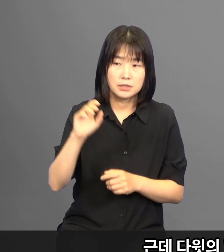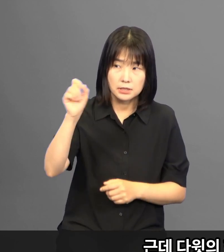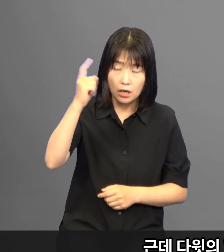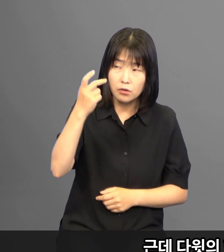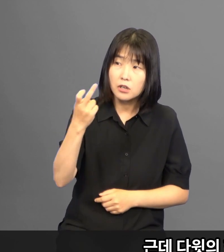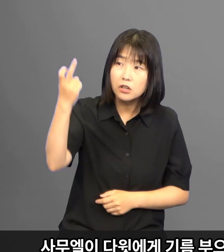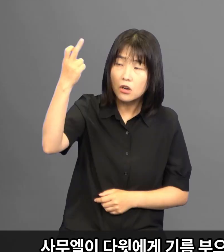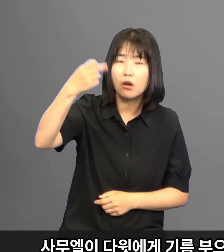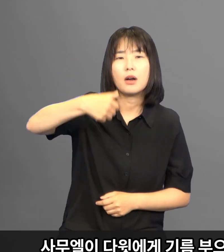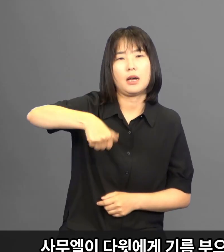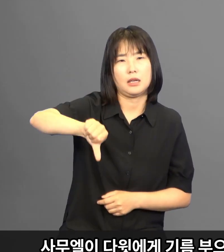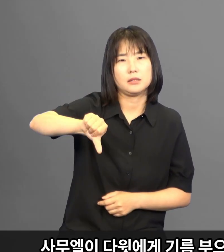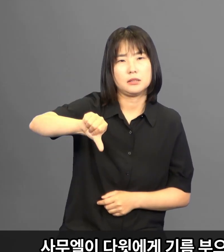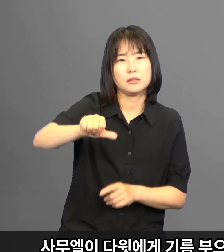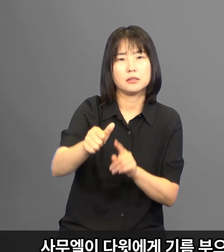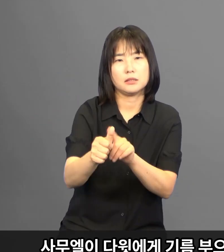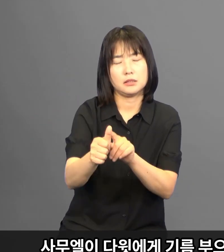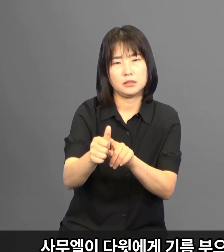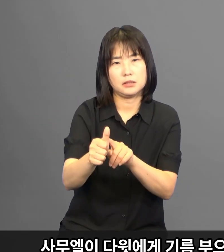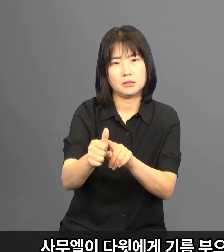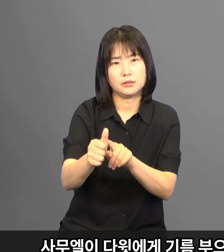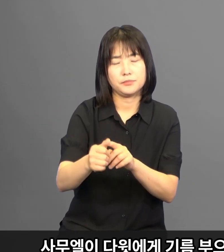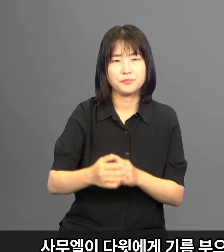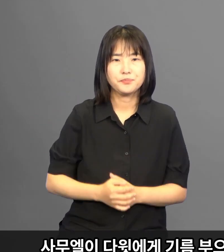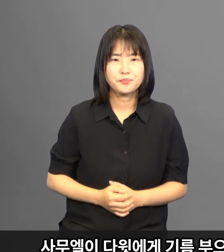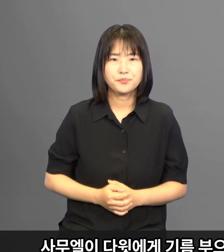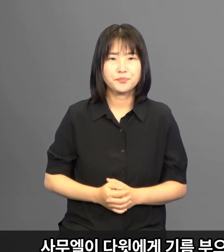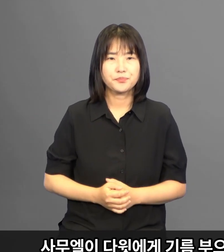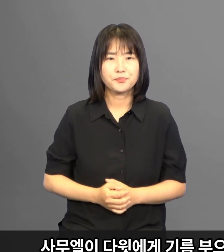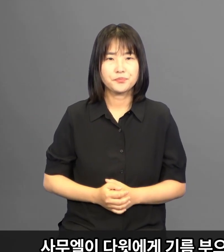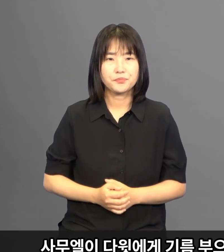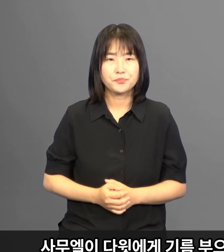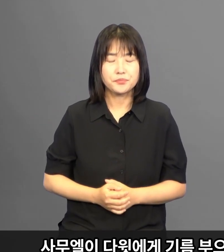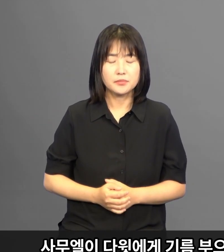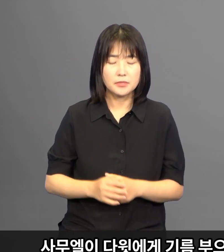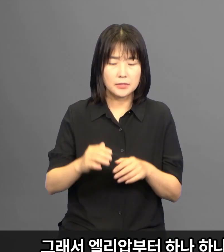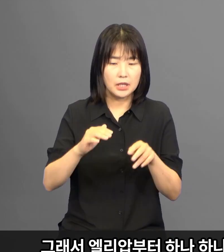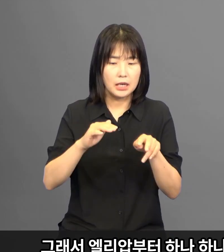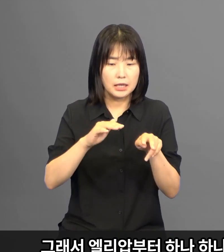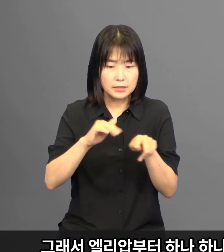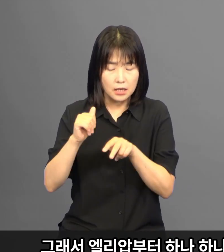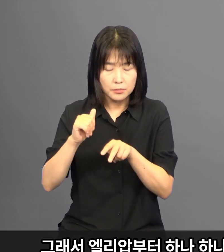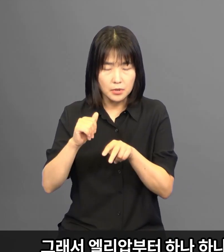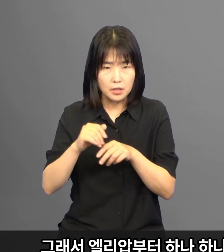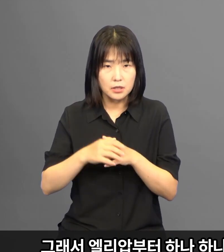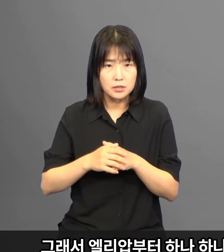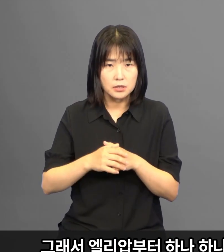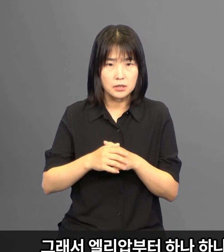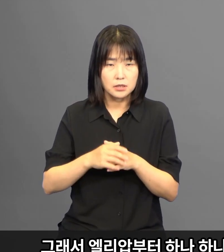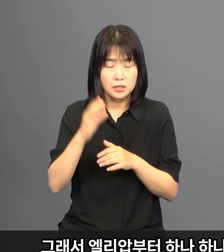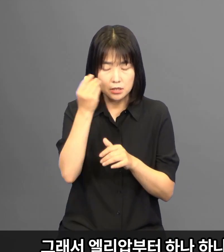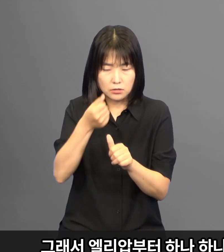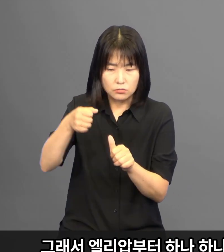나왔냐면 사무엘이 다윗에게 기름 부으러 갔을 때, 처음에는 다윗을 몰랐죠. 그래서 엘리야부터 하나하나씩